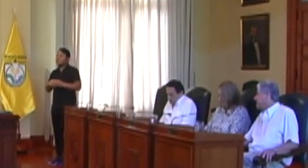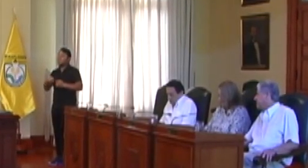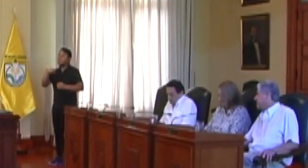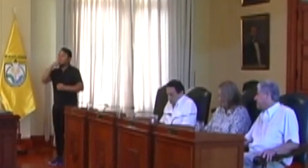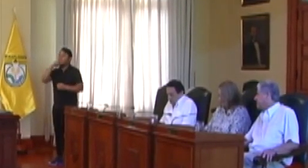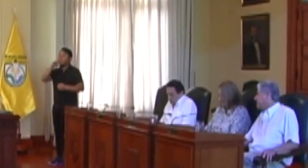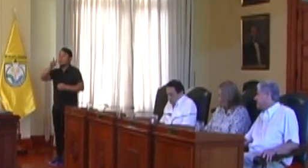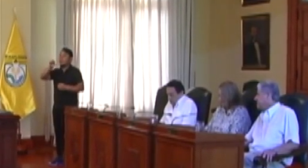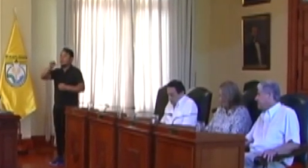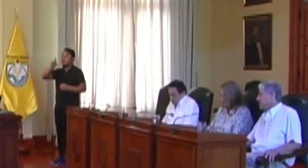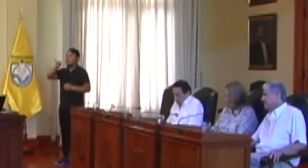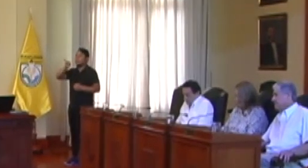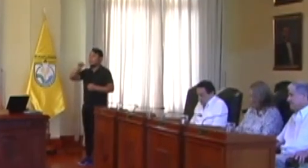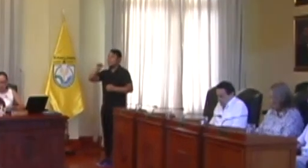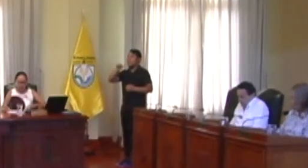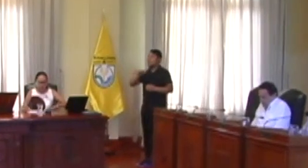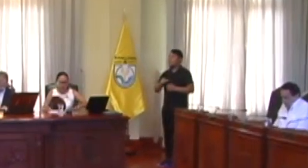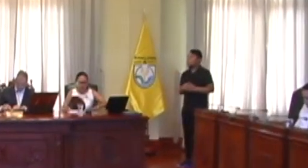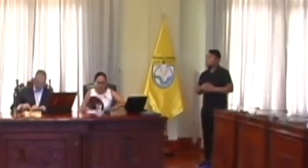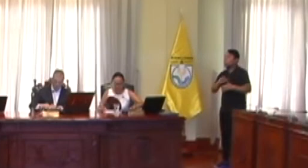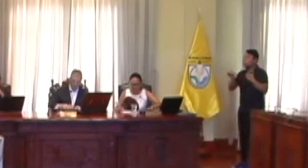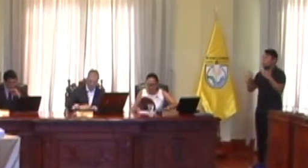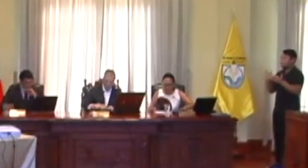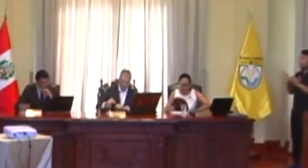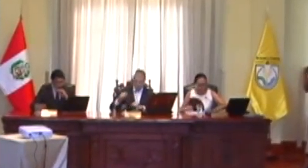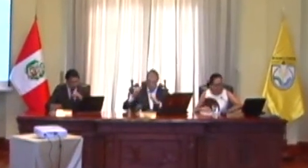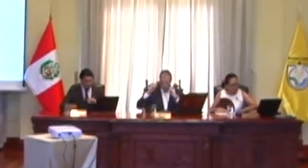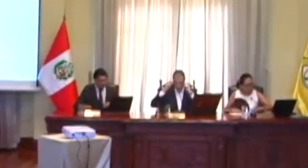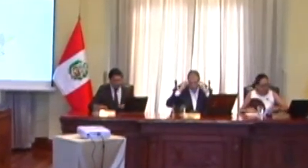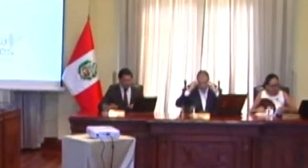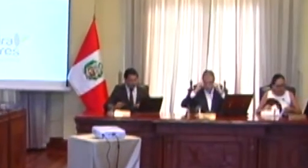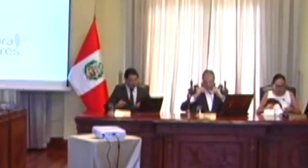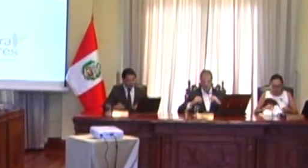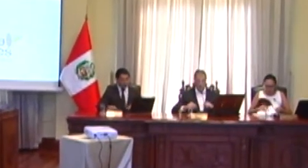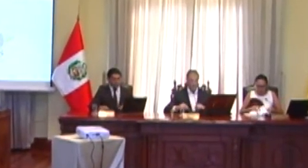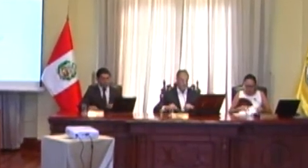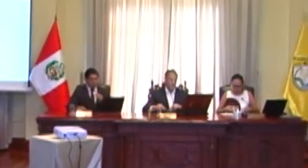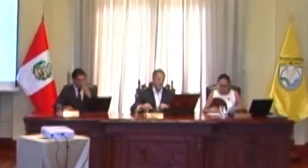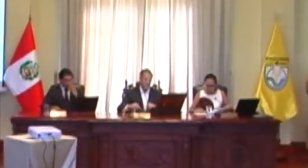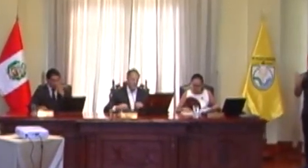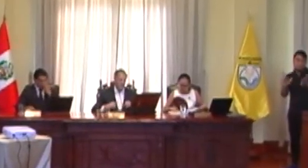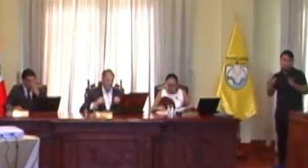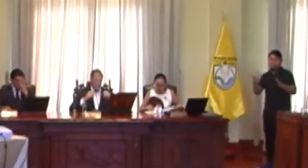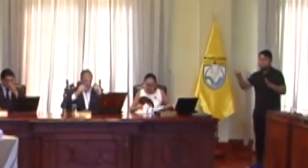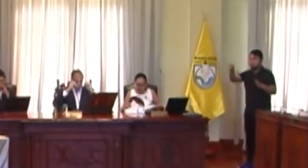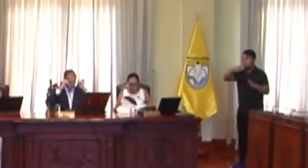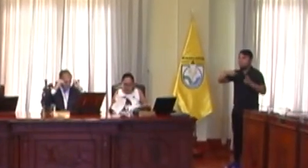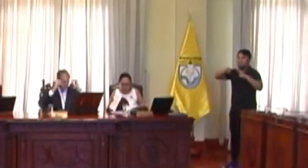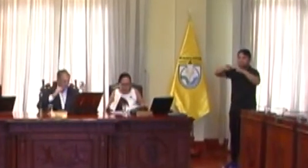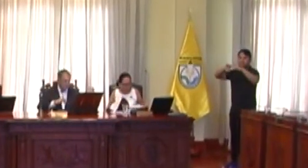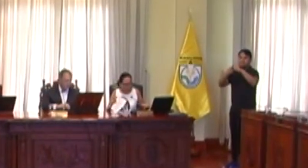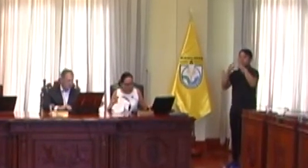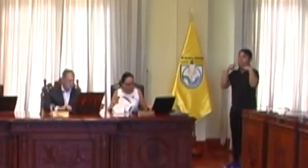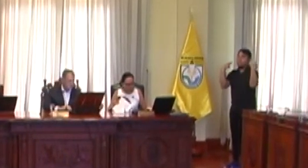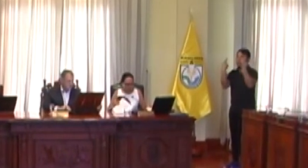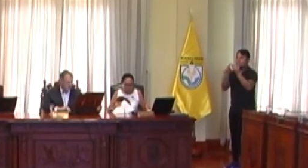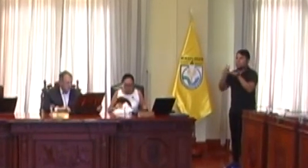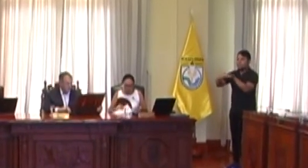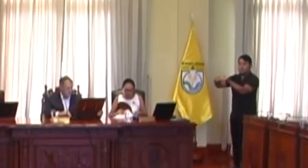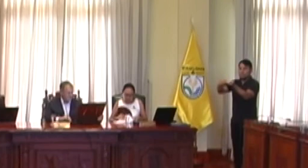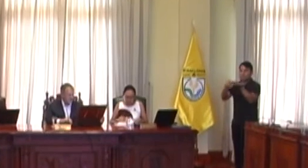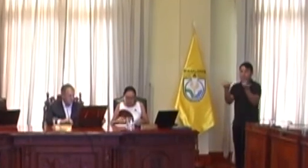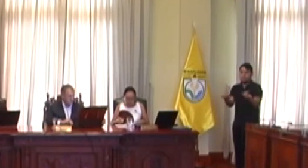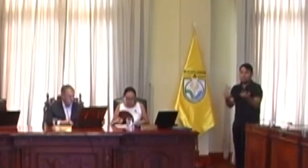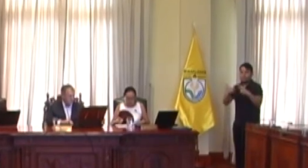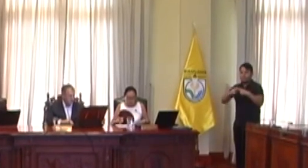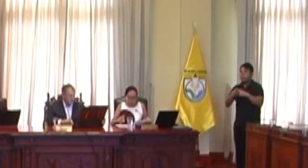Señora Valia Barak Pastor. Hay quórum, señor alcalde. Con el quórum reglamentario damos por instalada la sesión y vamos a lo